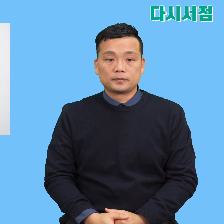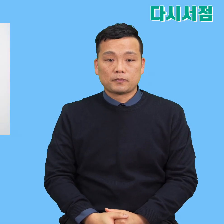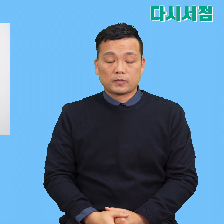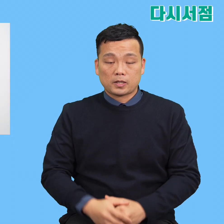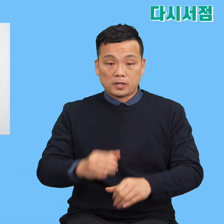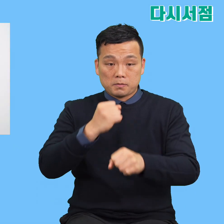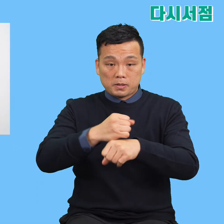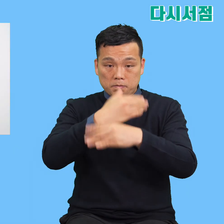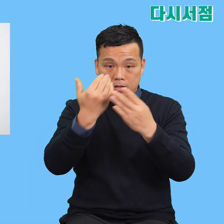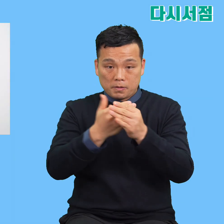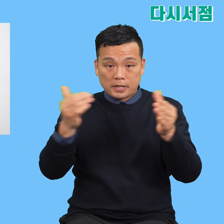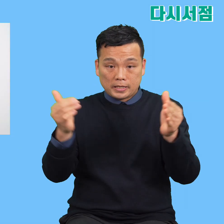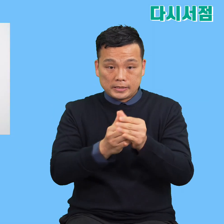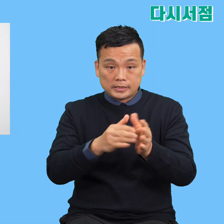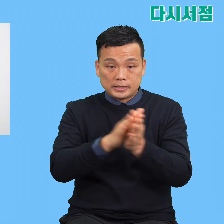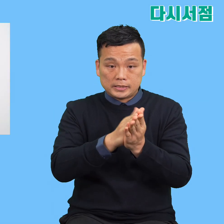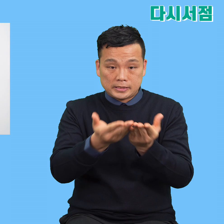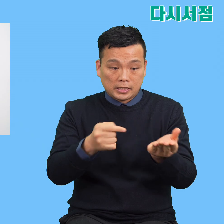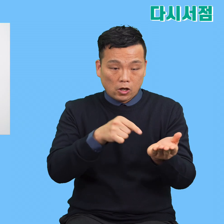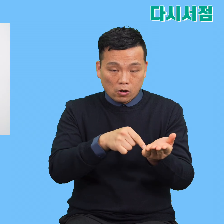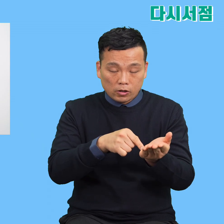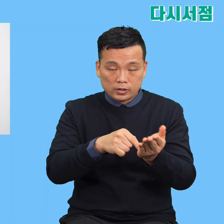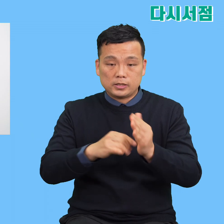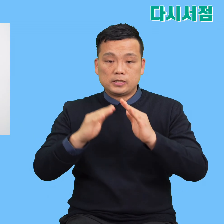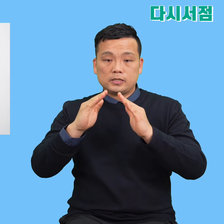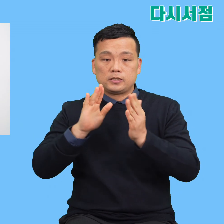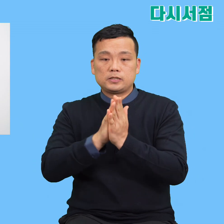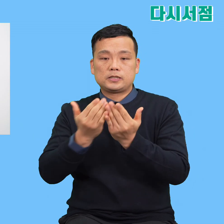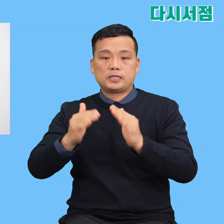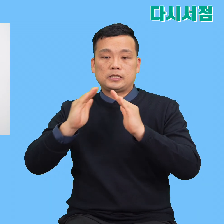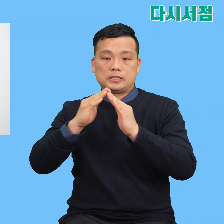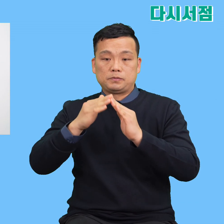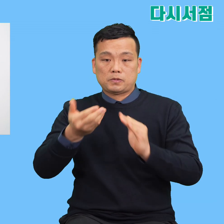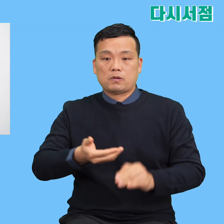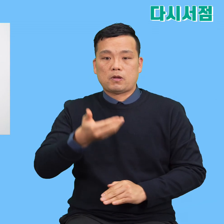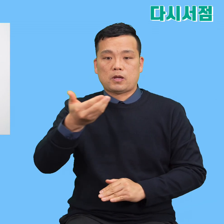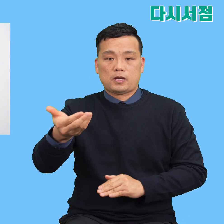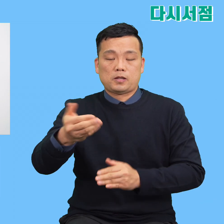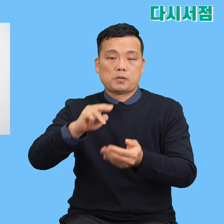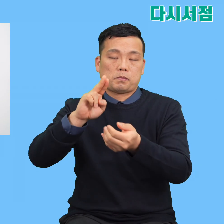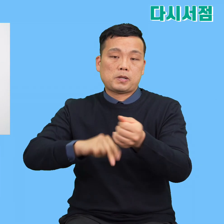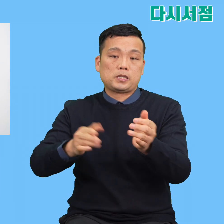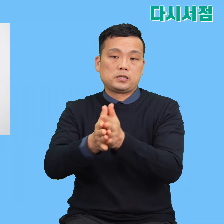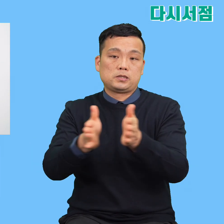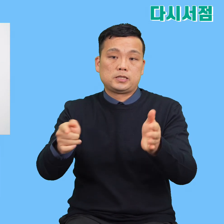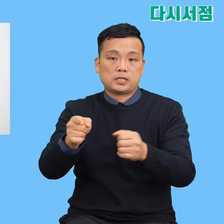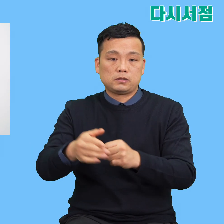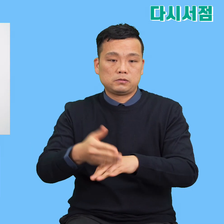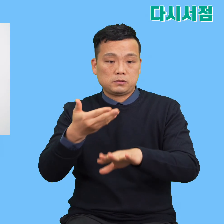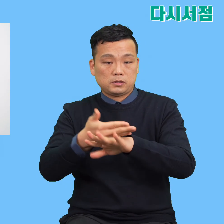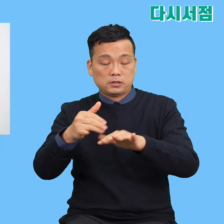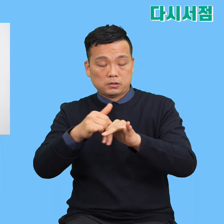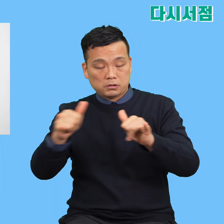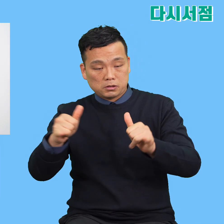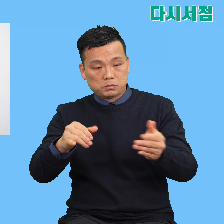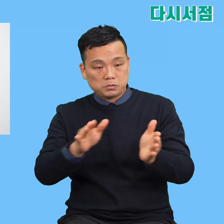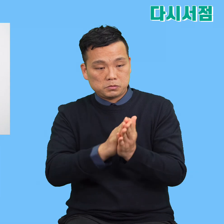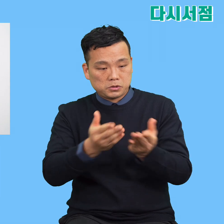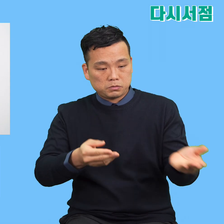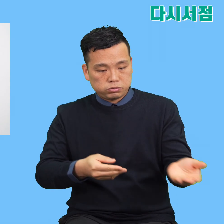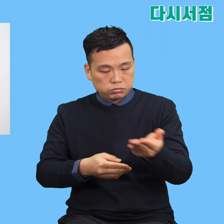다 만들어진 책은 서점이라는 시장으로 나가게 됩니다. 다른 사람이 내 이야기를